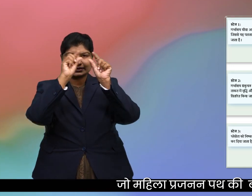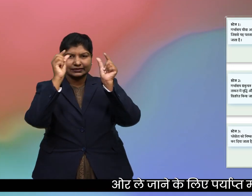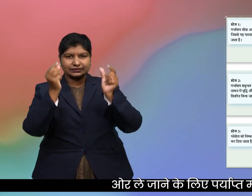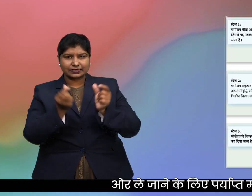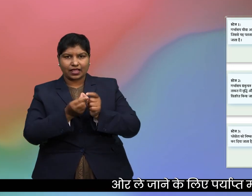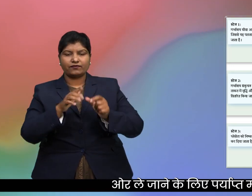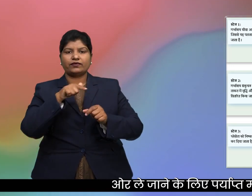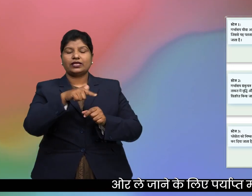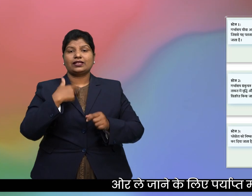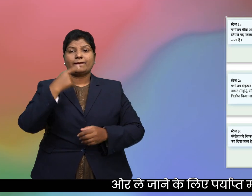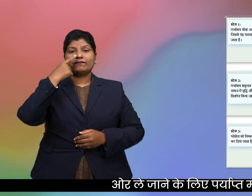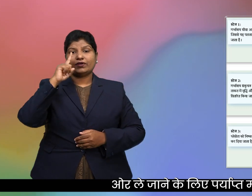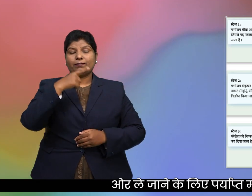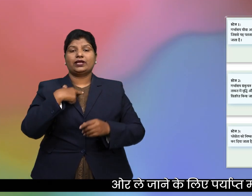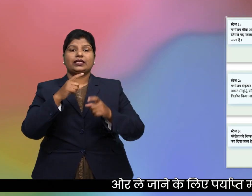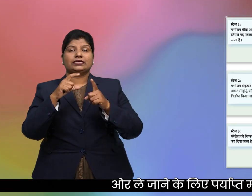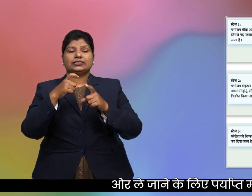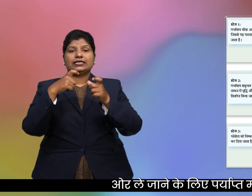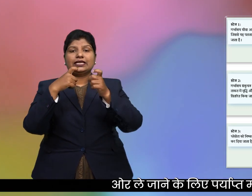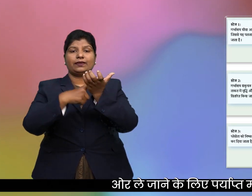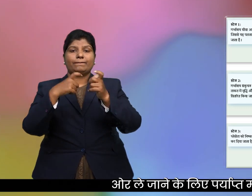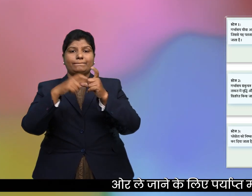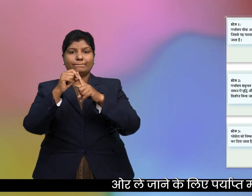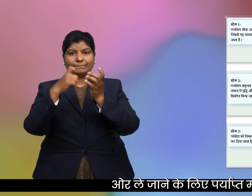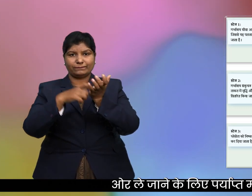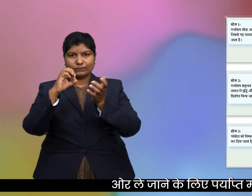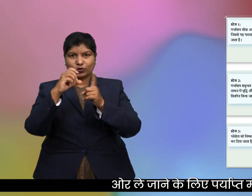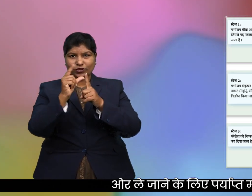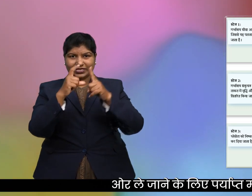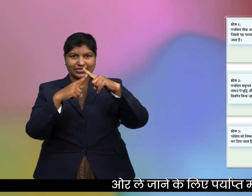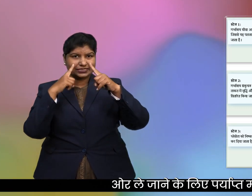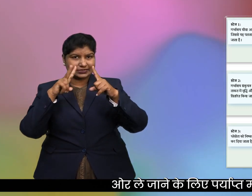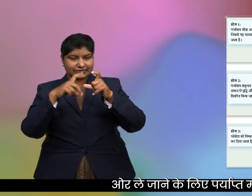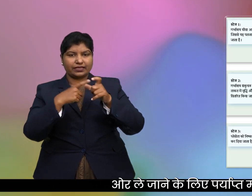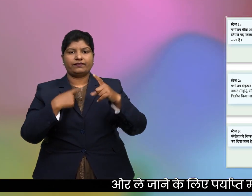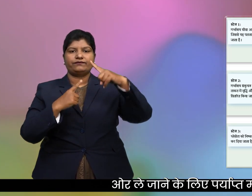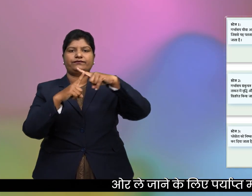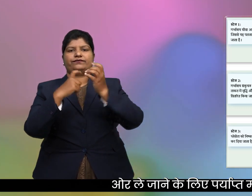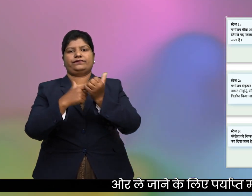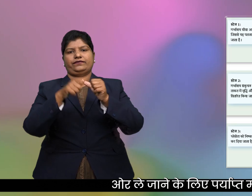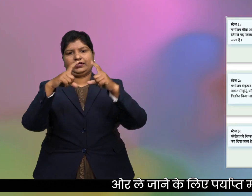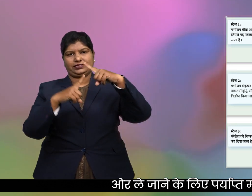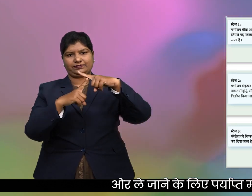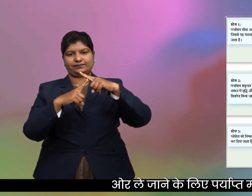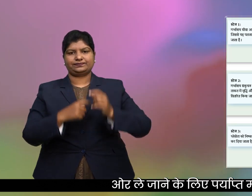है और से जाने के लिए पर्याप्त मजबूत होती है।